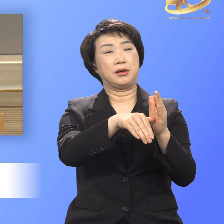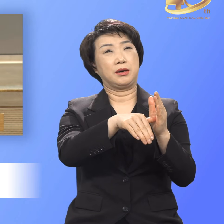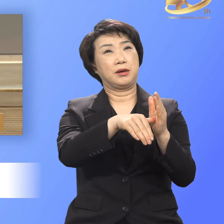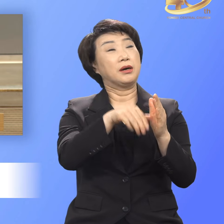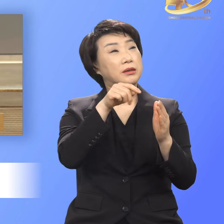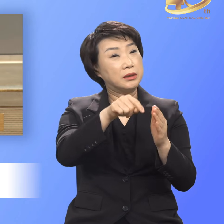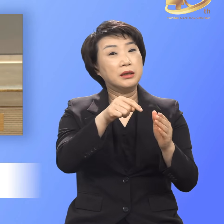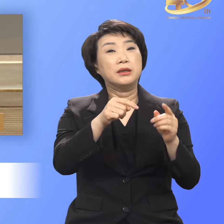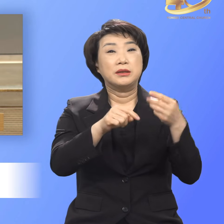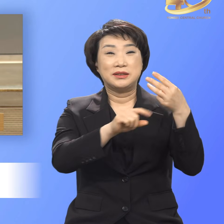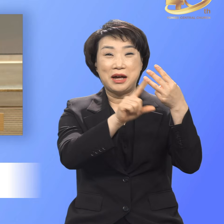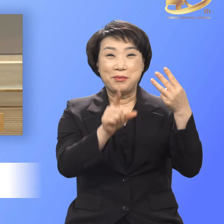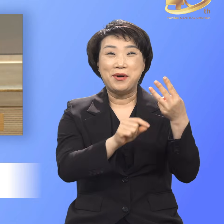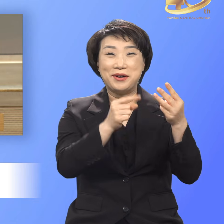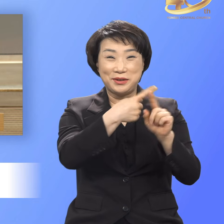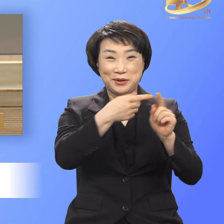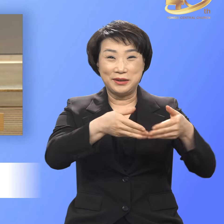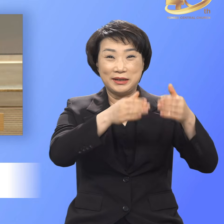3월에 개척해서